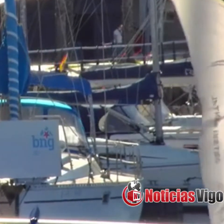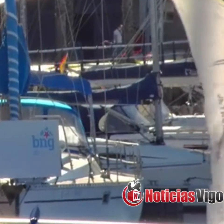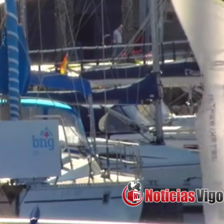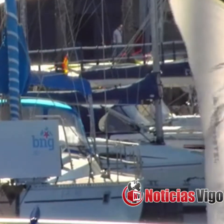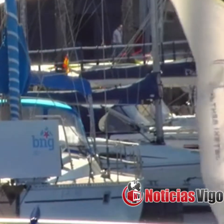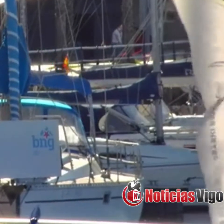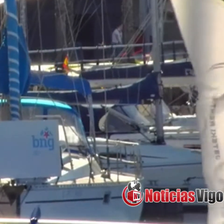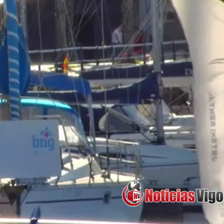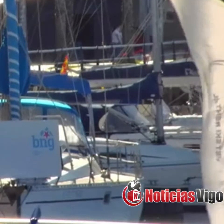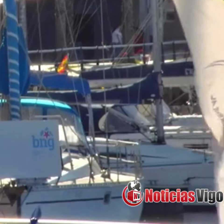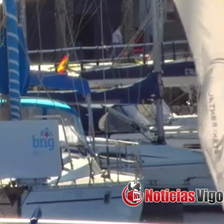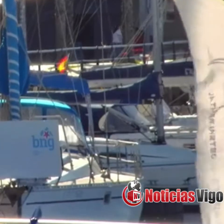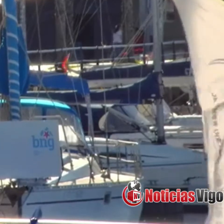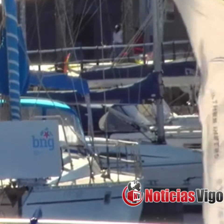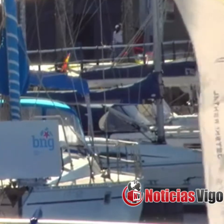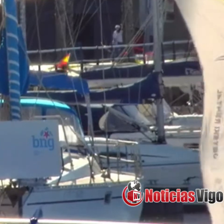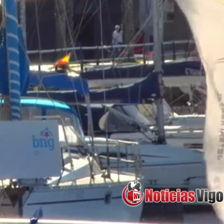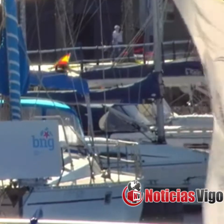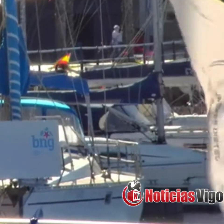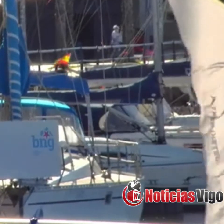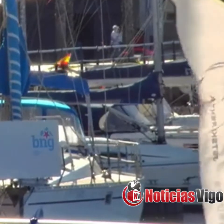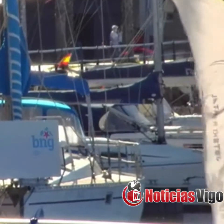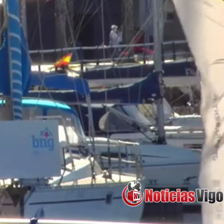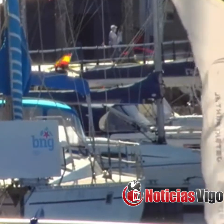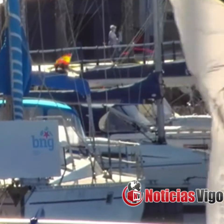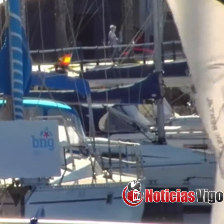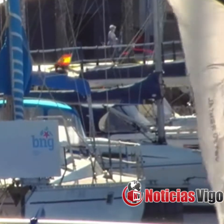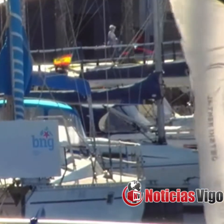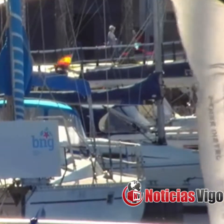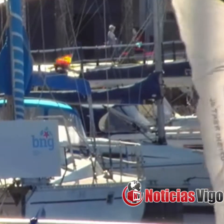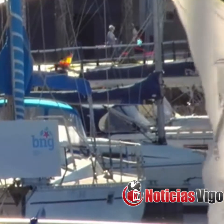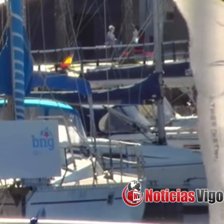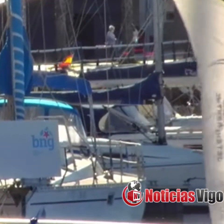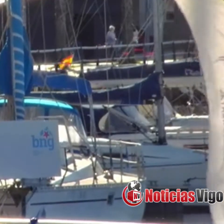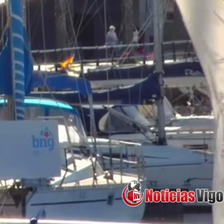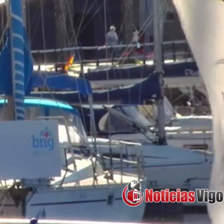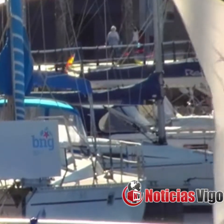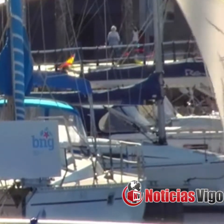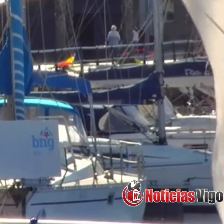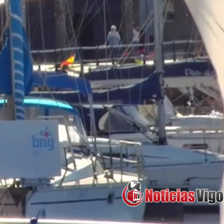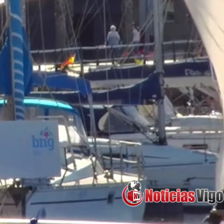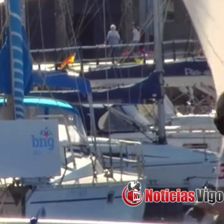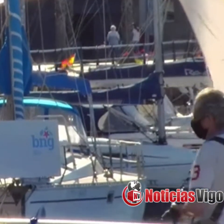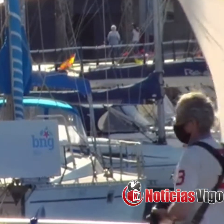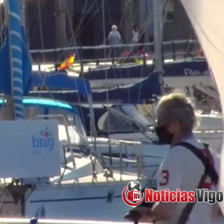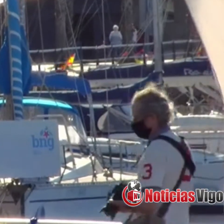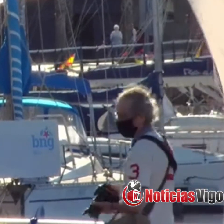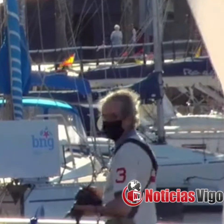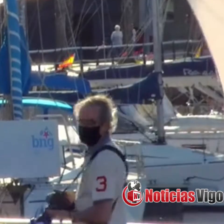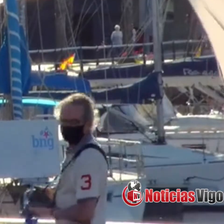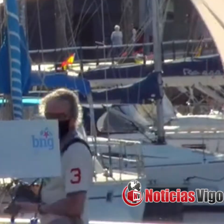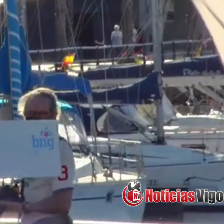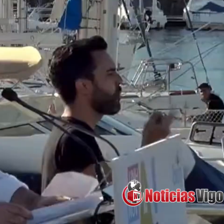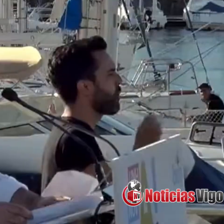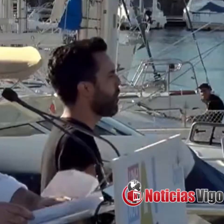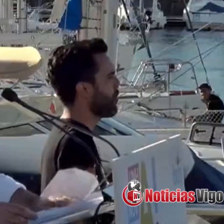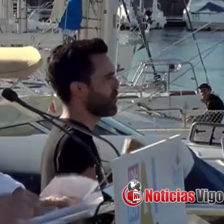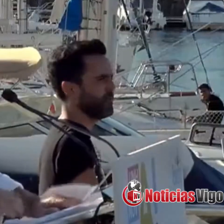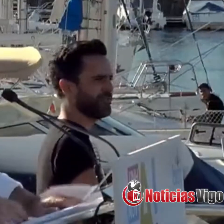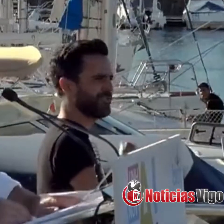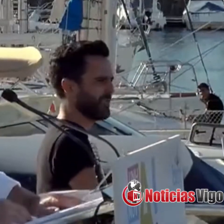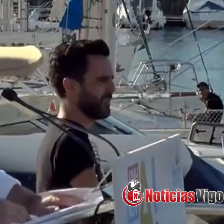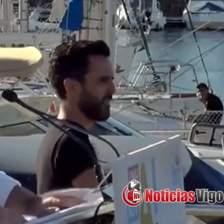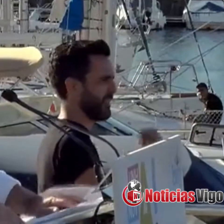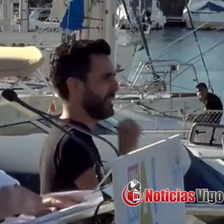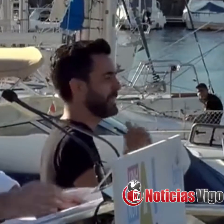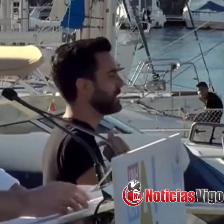forzas propias. Confiar no Bloque Nacionalista Galego. Porque, témolo dito moitas veces, para construir unha